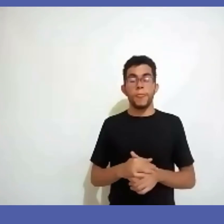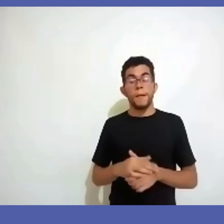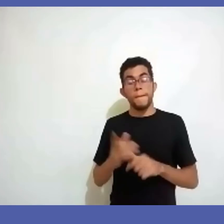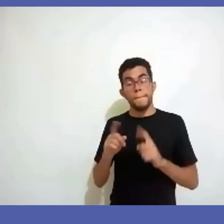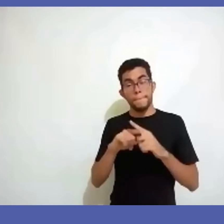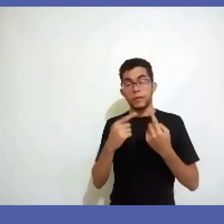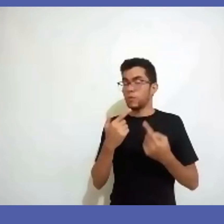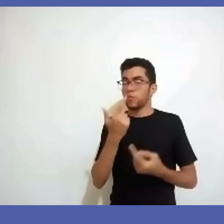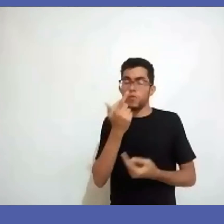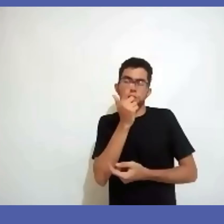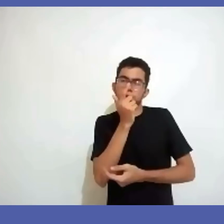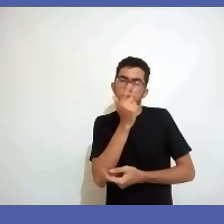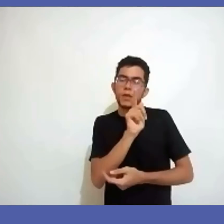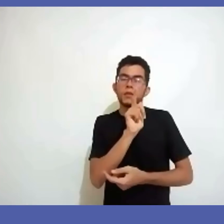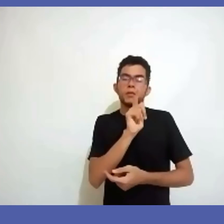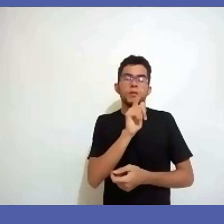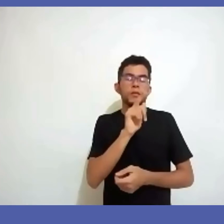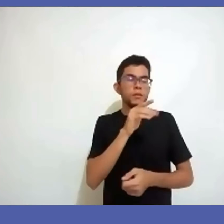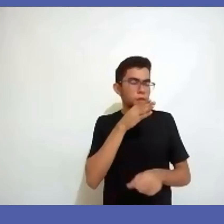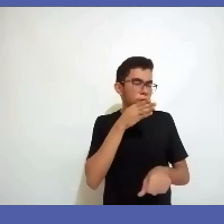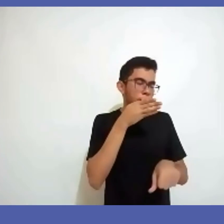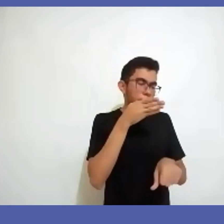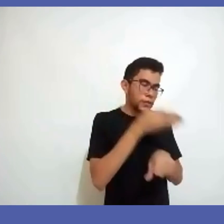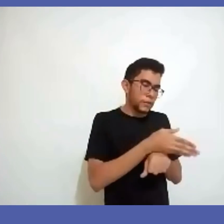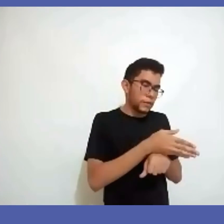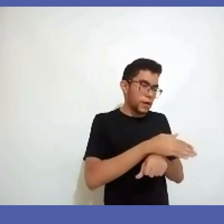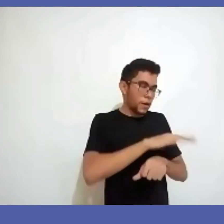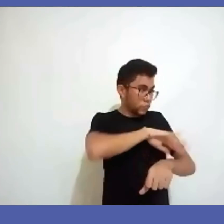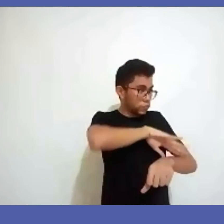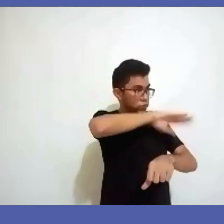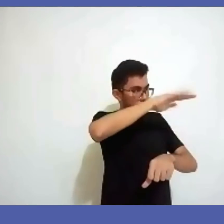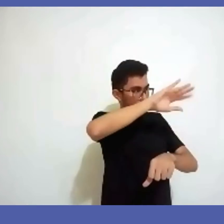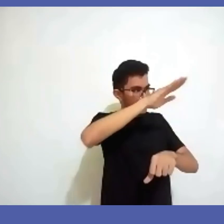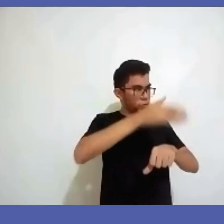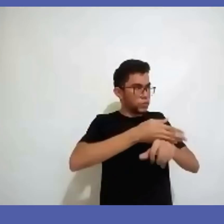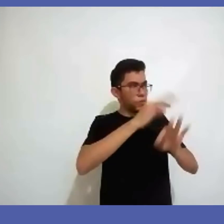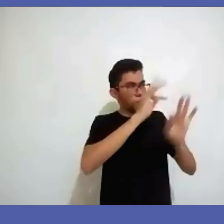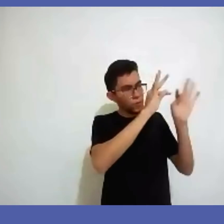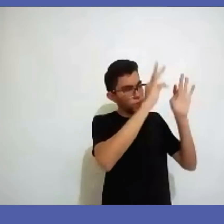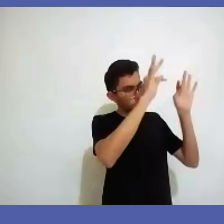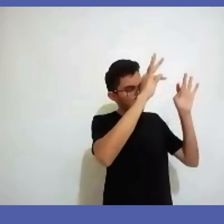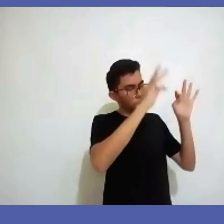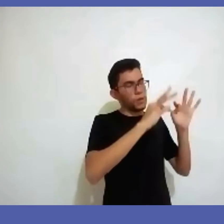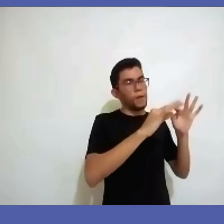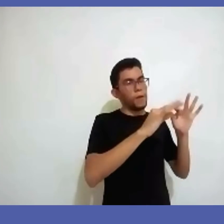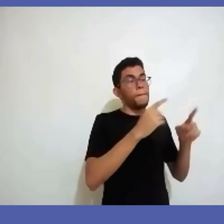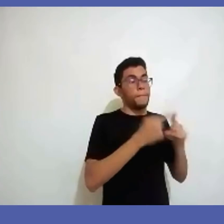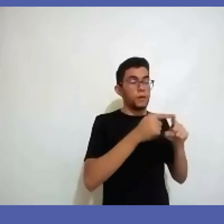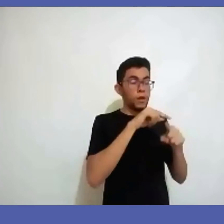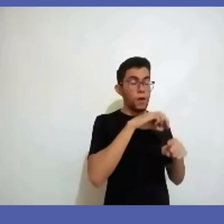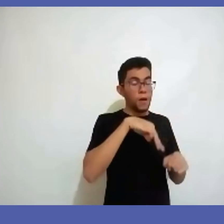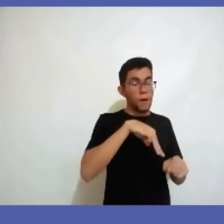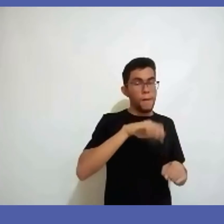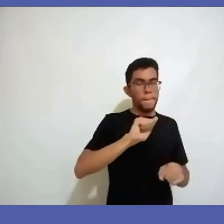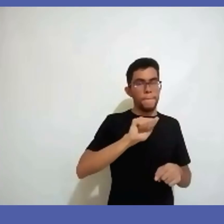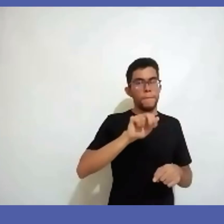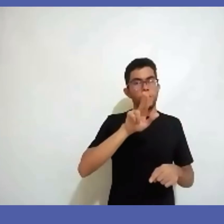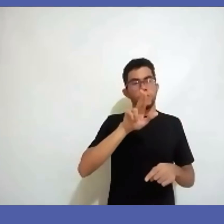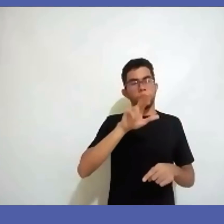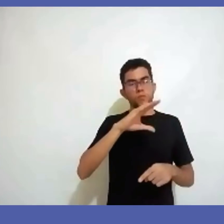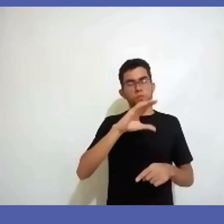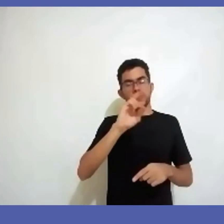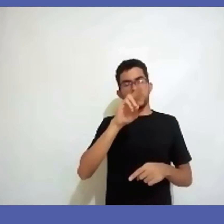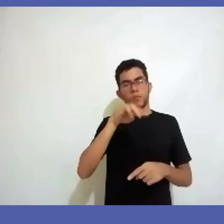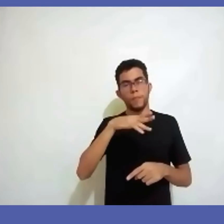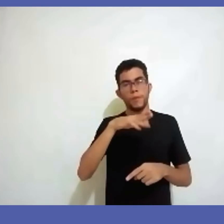os muçulmanos já tomaram ali ali a esplanada das mesquitas, né? Então, mas de